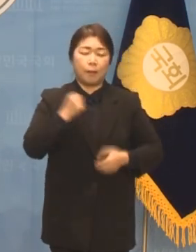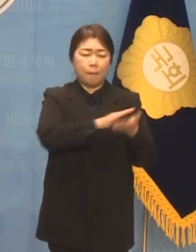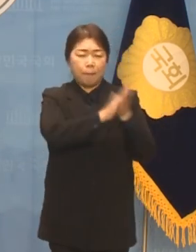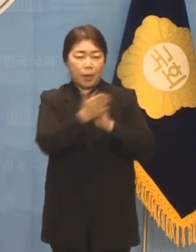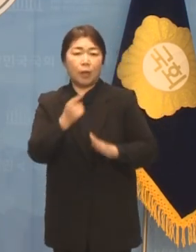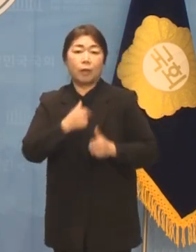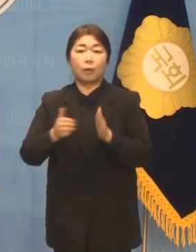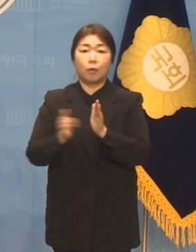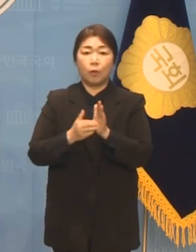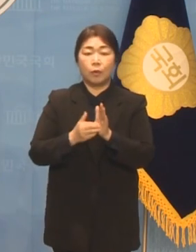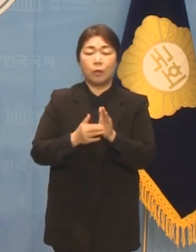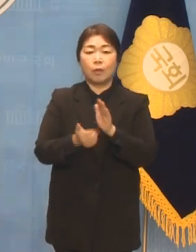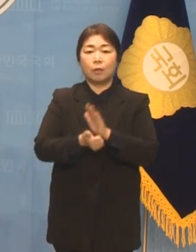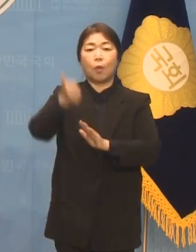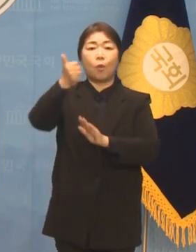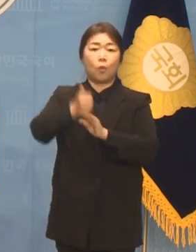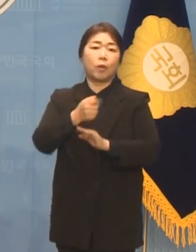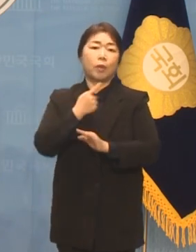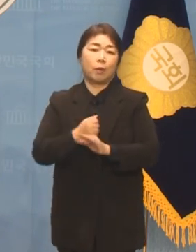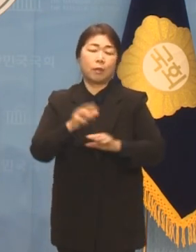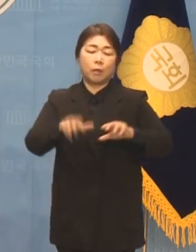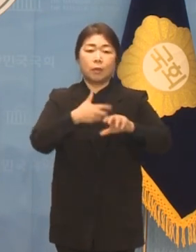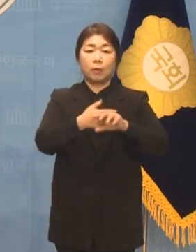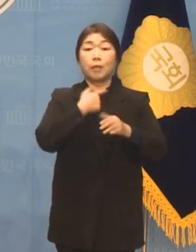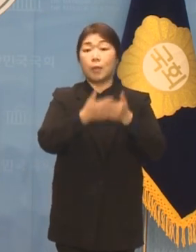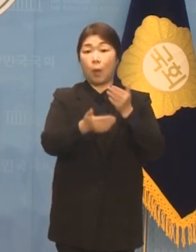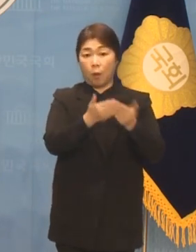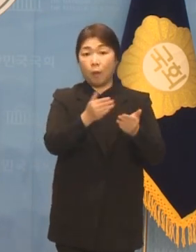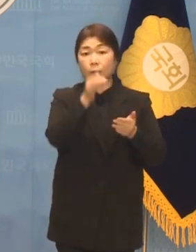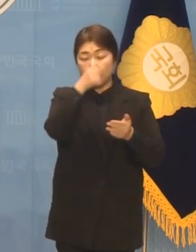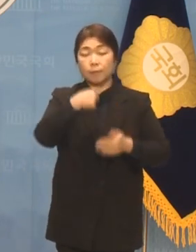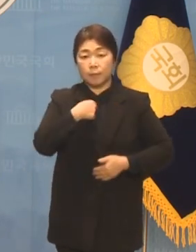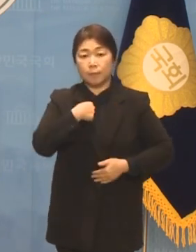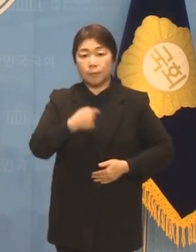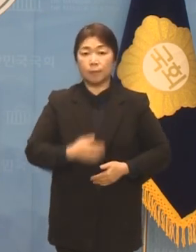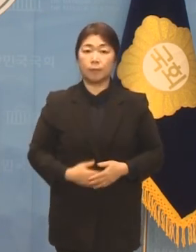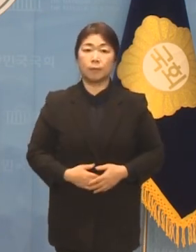변화시켰던 성공한 혁신의 경험이 제겐 있습니다.